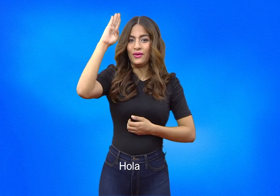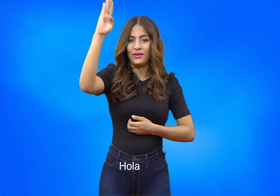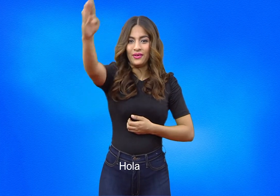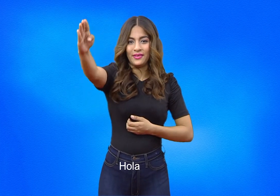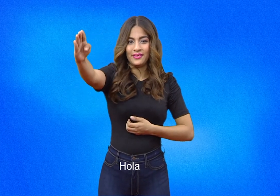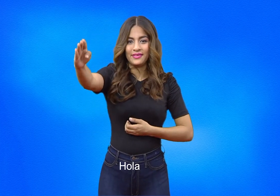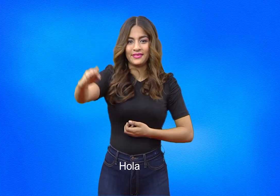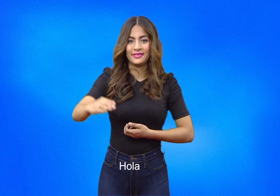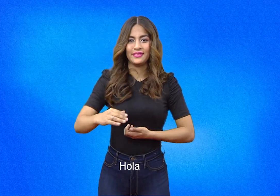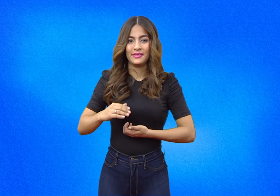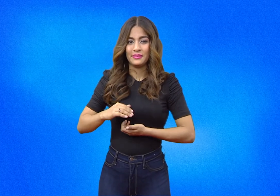Hola.